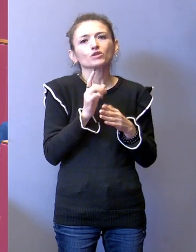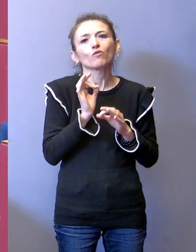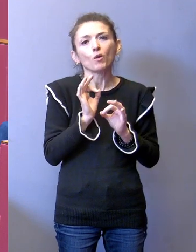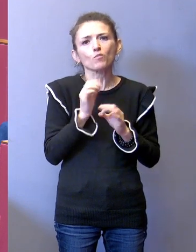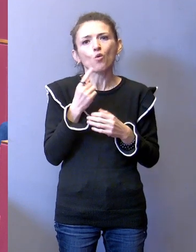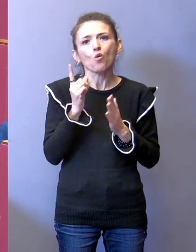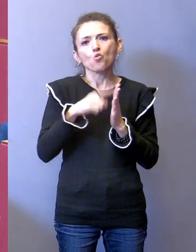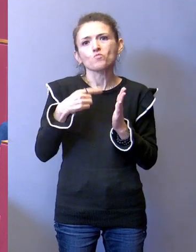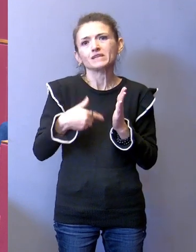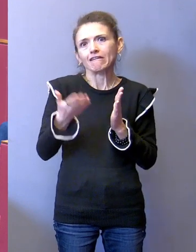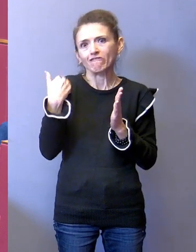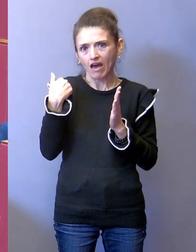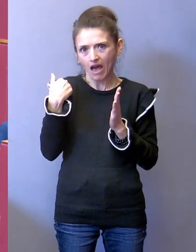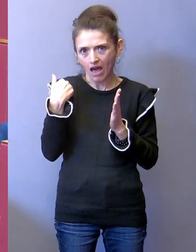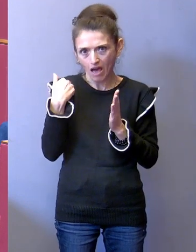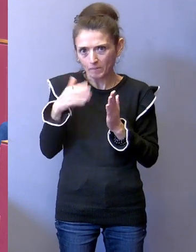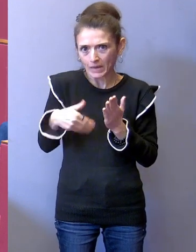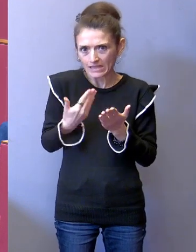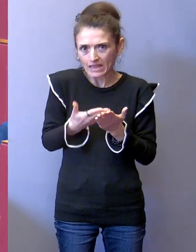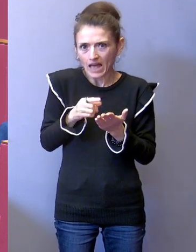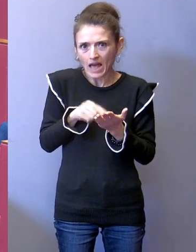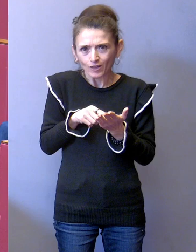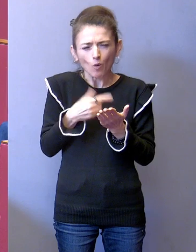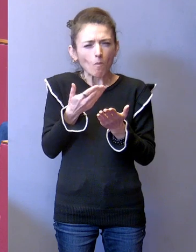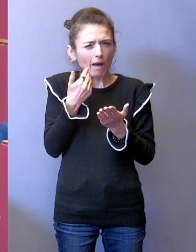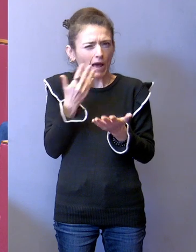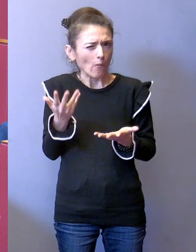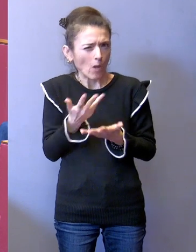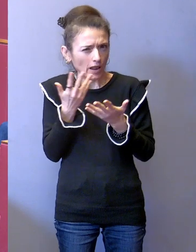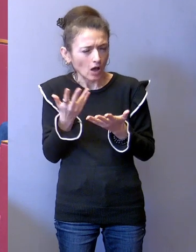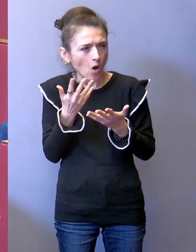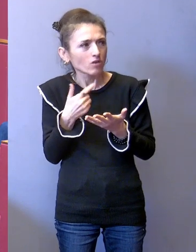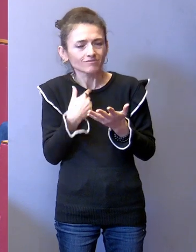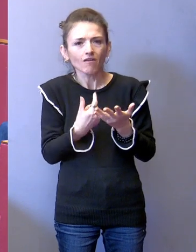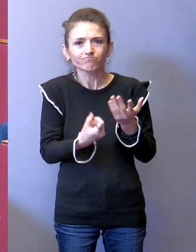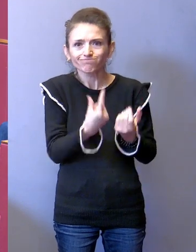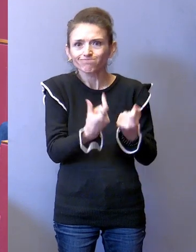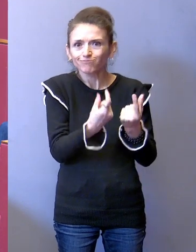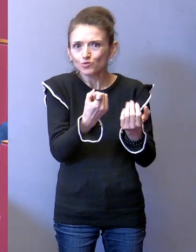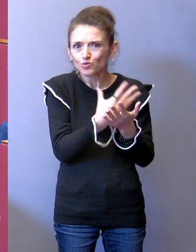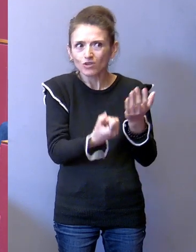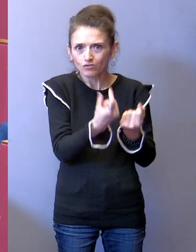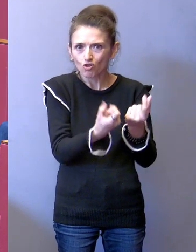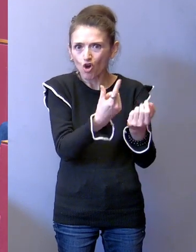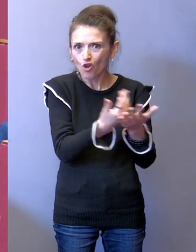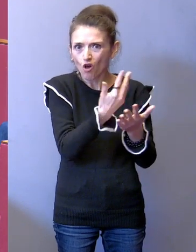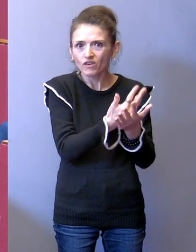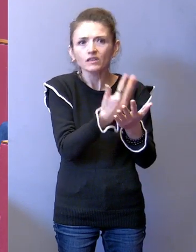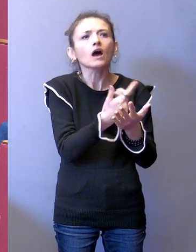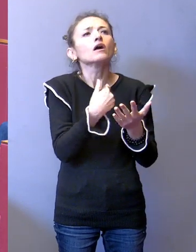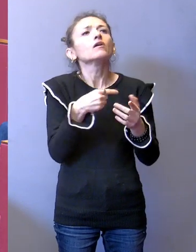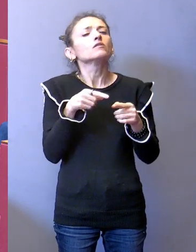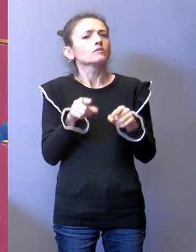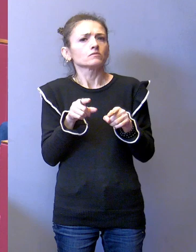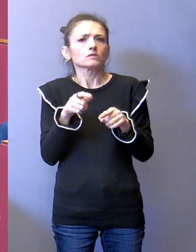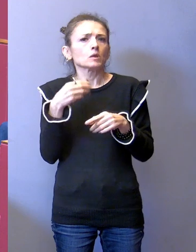un mese fa circa probabilmente mancava di qualcosa nel frattempo è chiaro che penso sia nelle intenzioni di tutti quanti